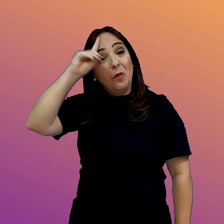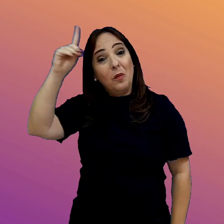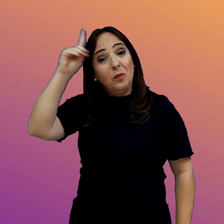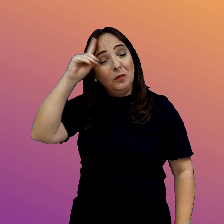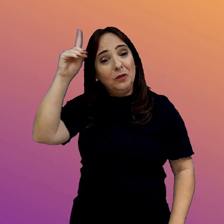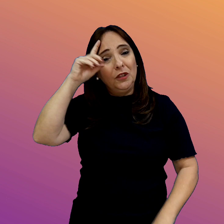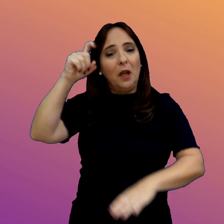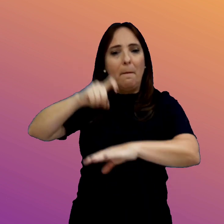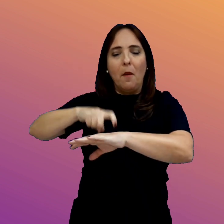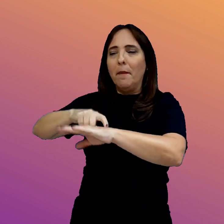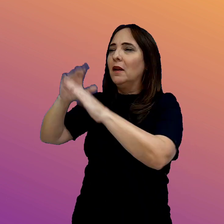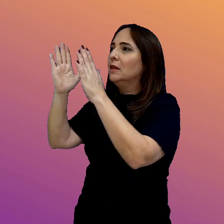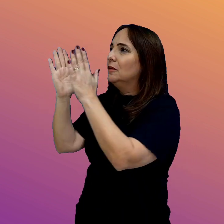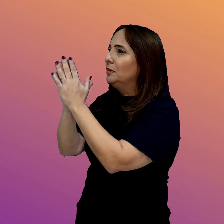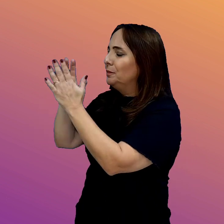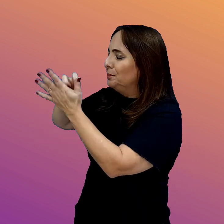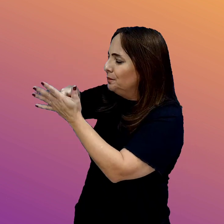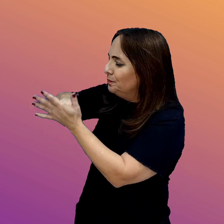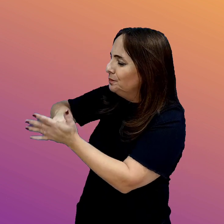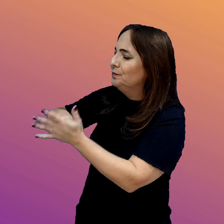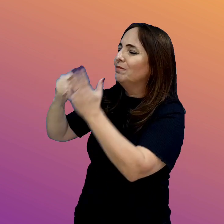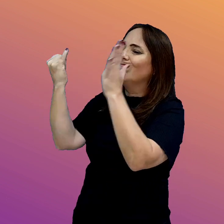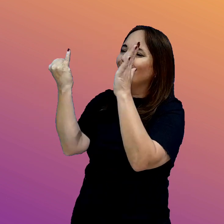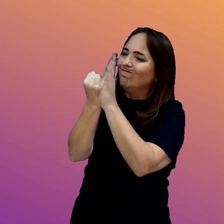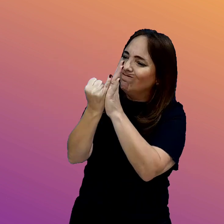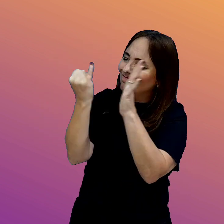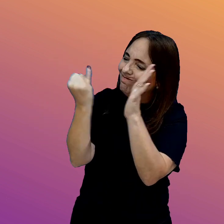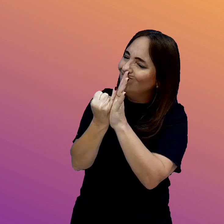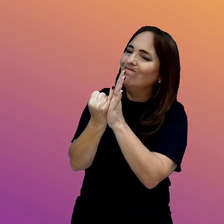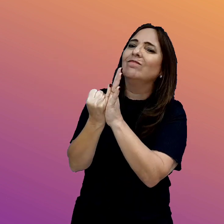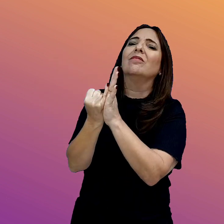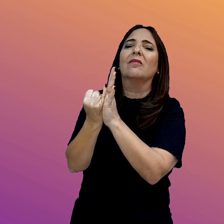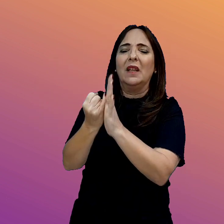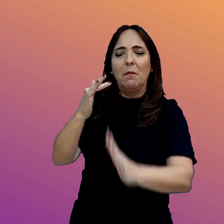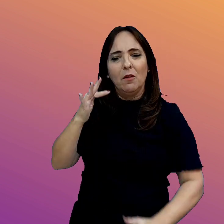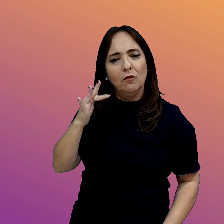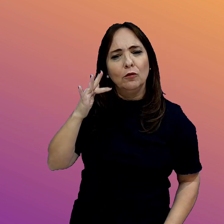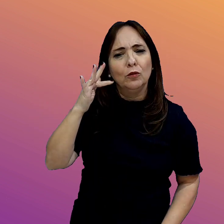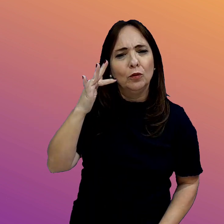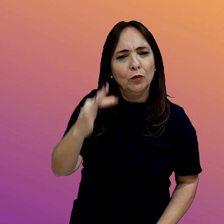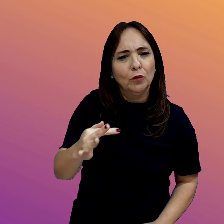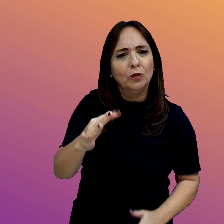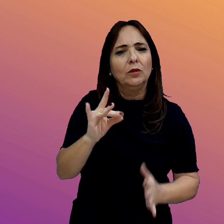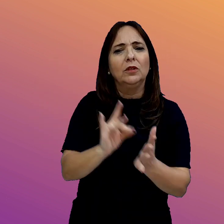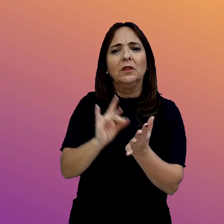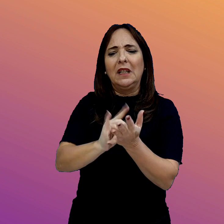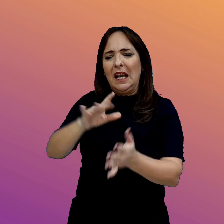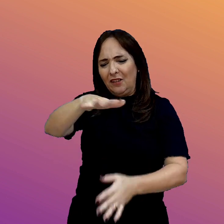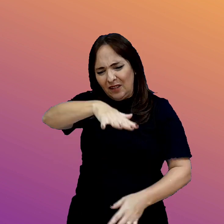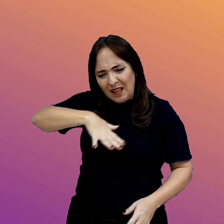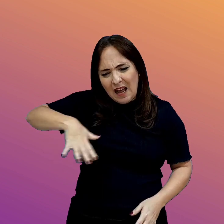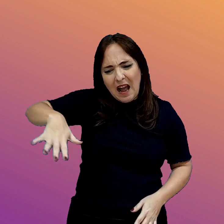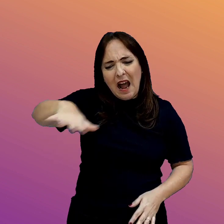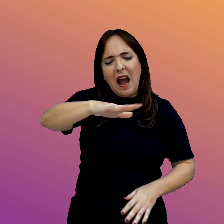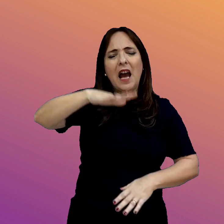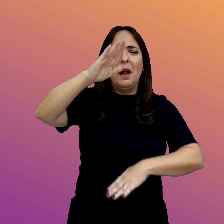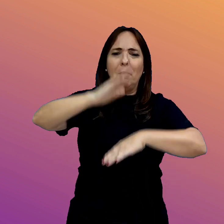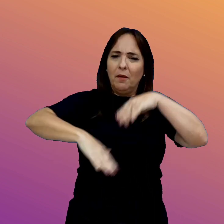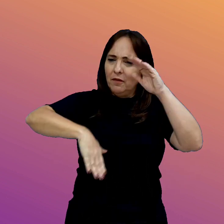interceda por eles, especificamente, pelo futuro deles, em todas as áreas, profissional,